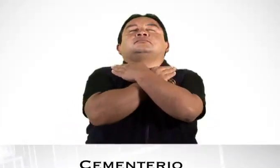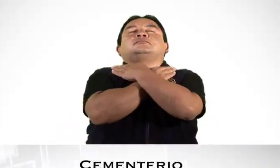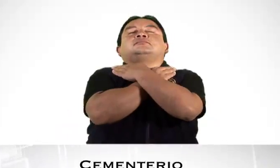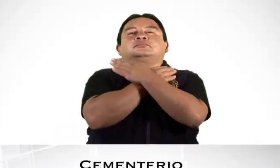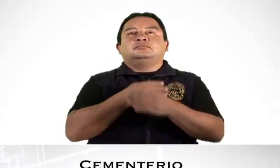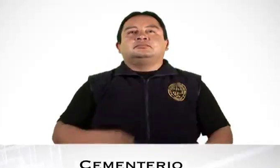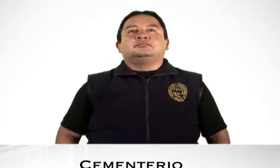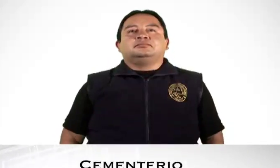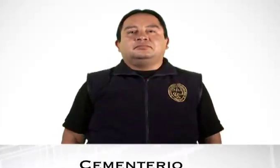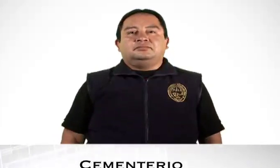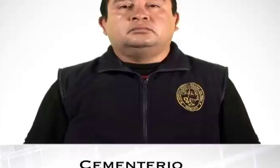Cementerio.